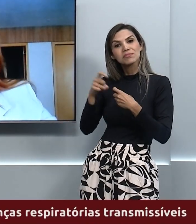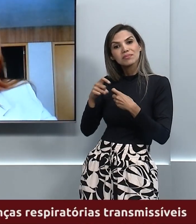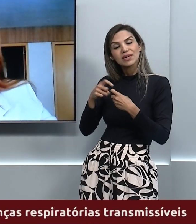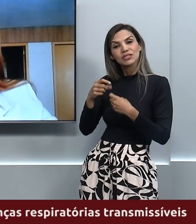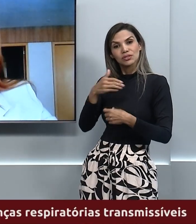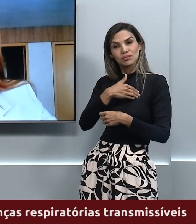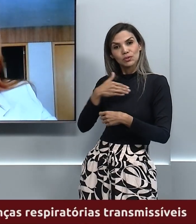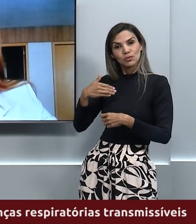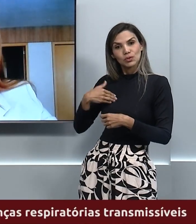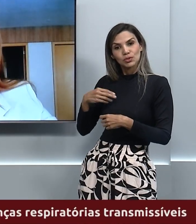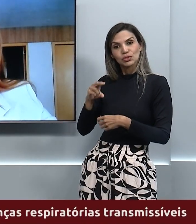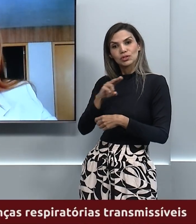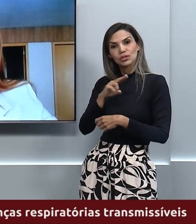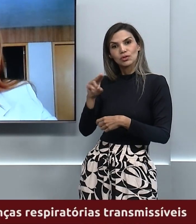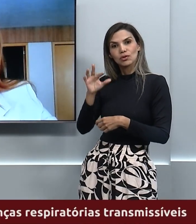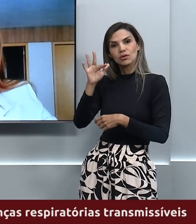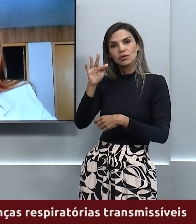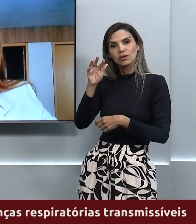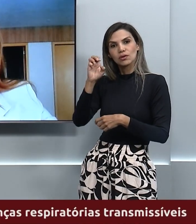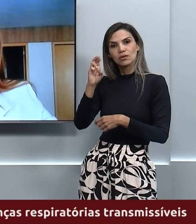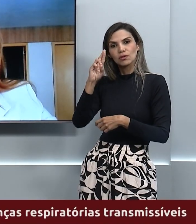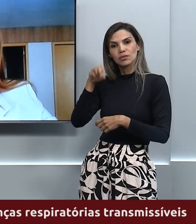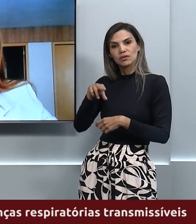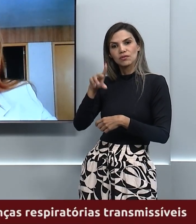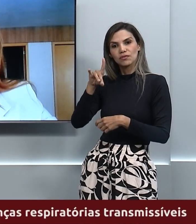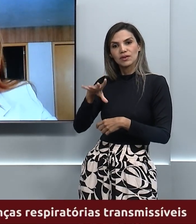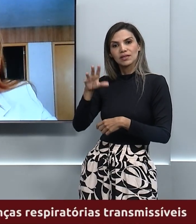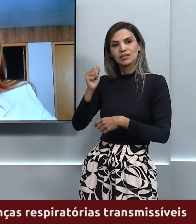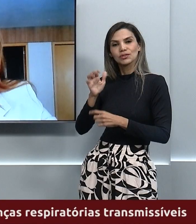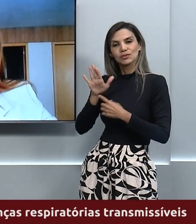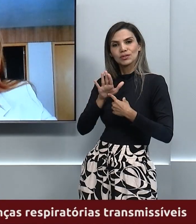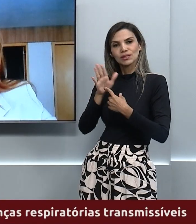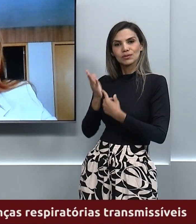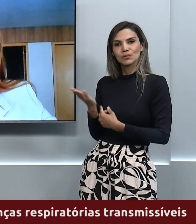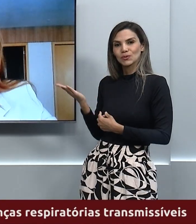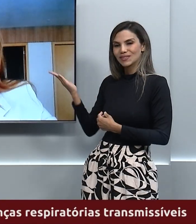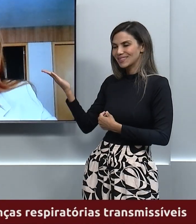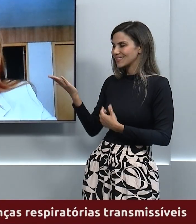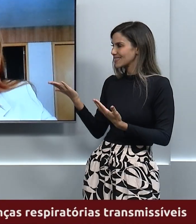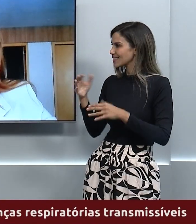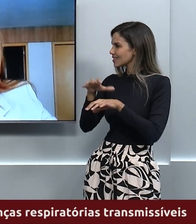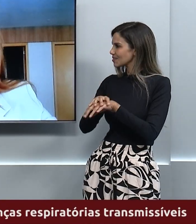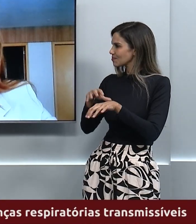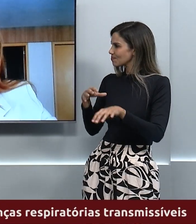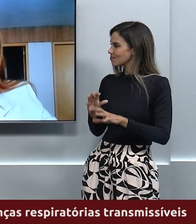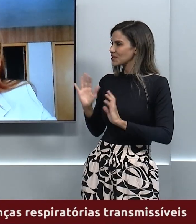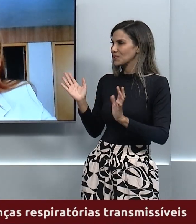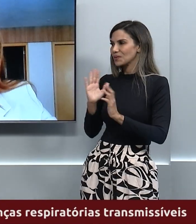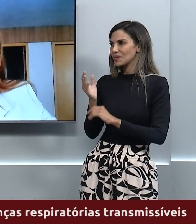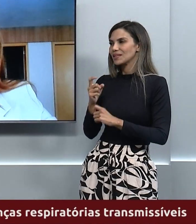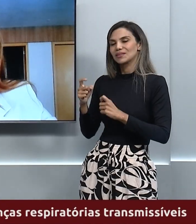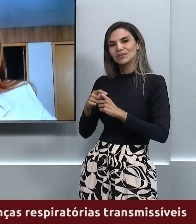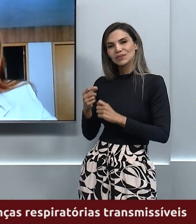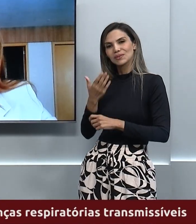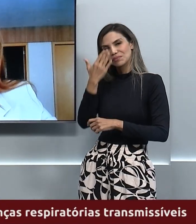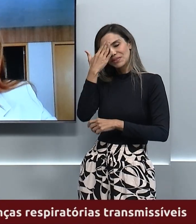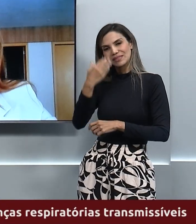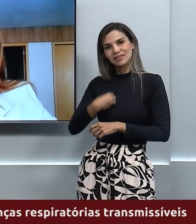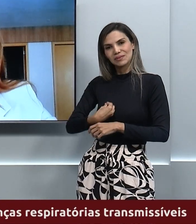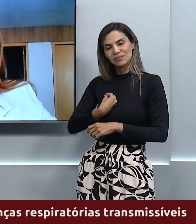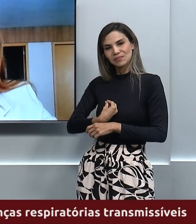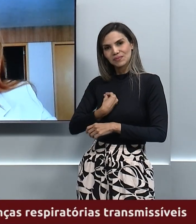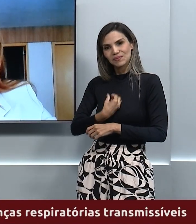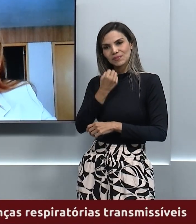médica pneumologista do Einstein Goiânia, e ela já aparece aqui de forma remota para conversar com a gente. Olá, doutora, muito obrigada pela sua presença,